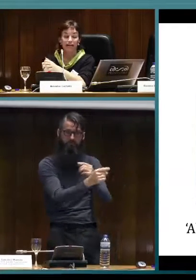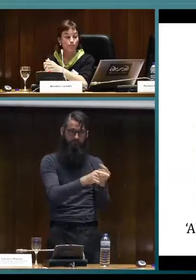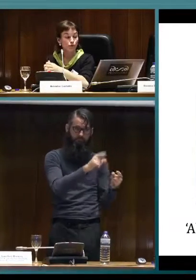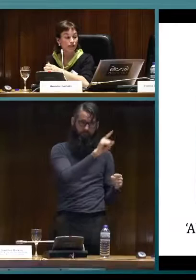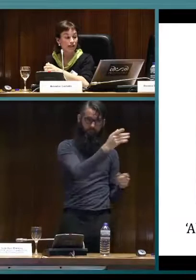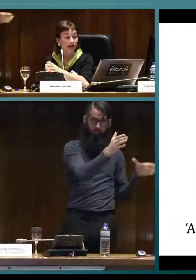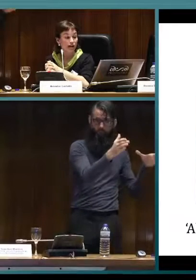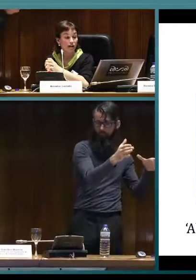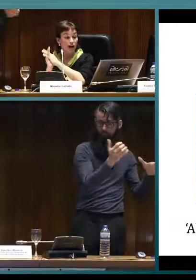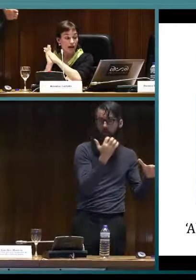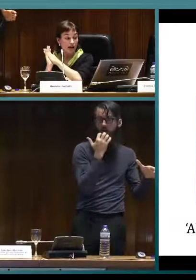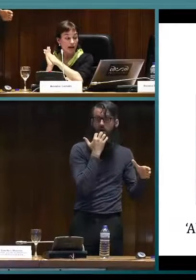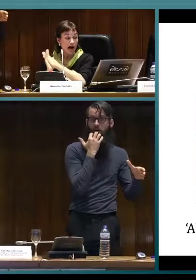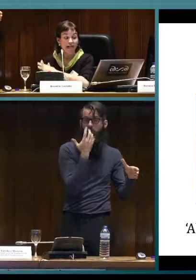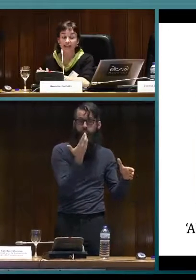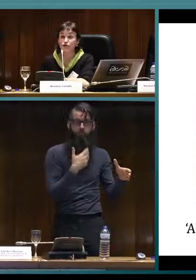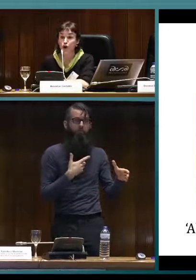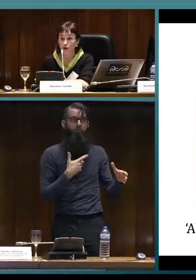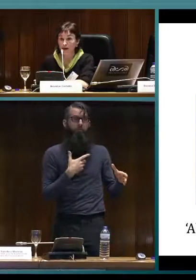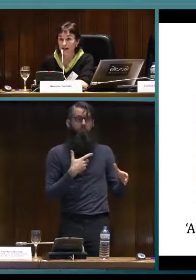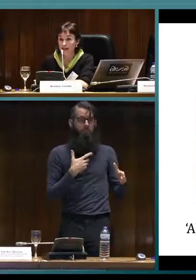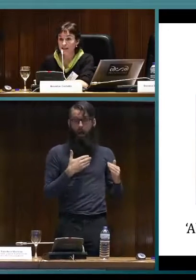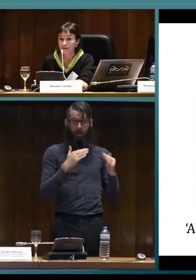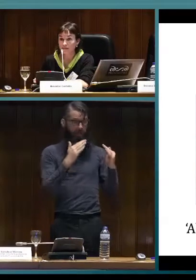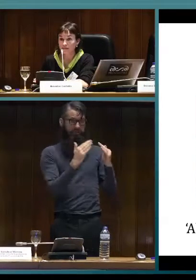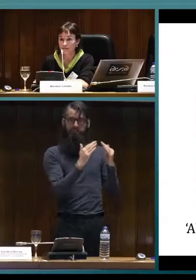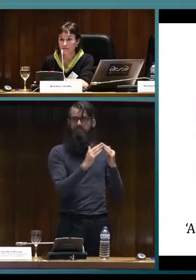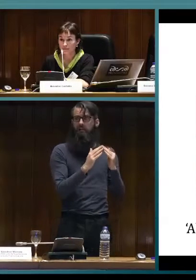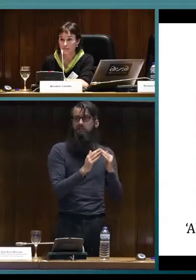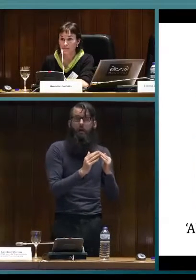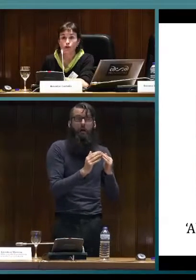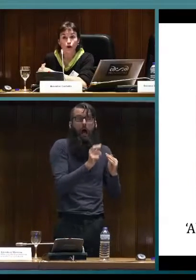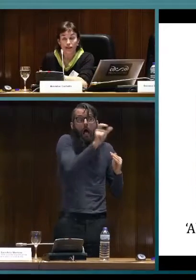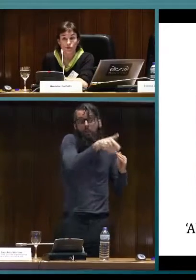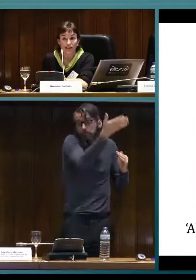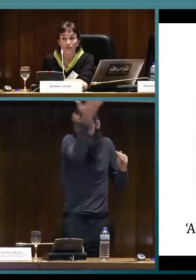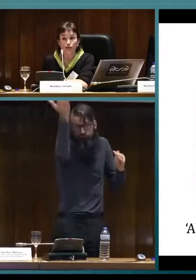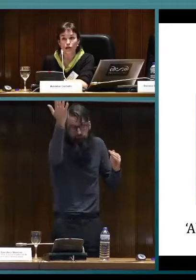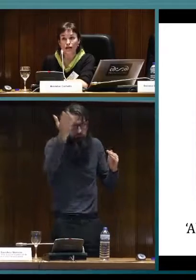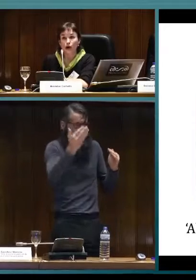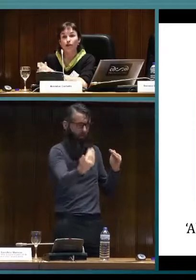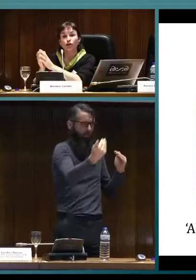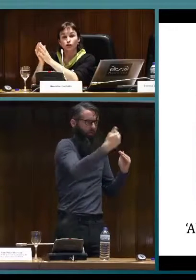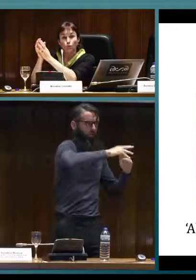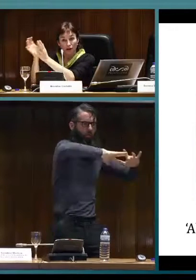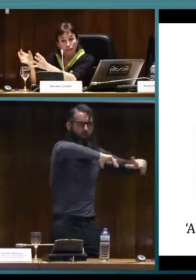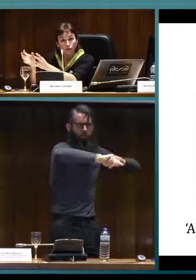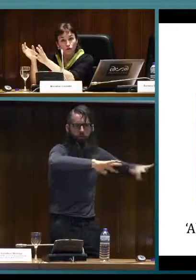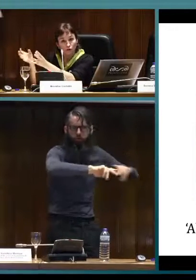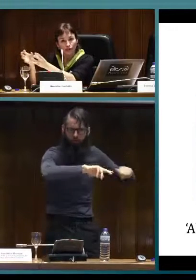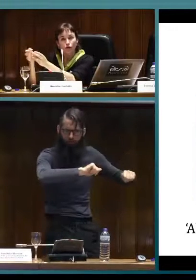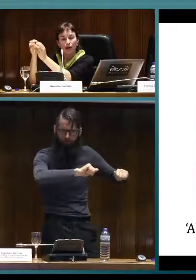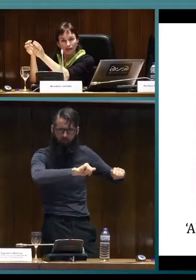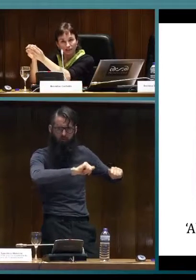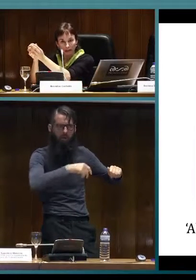El ejemplo sería, alguien entró a robar en casa, no conocemos a esta persona, pero es un evento,